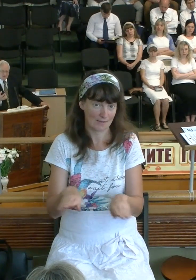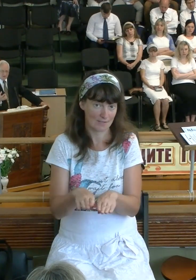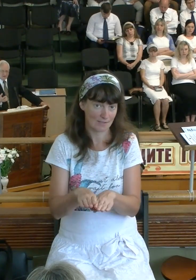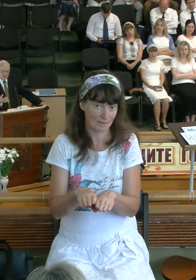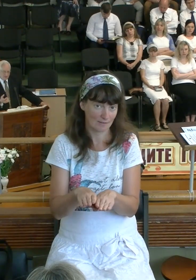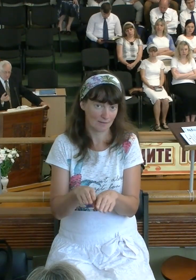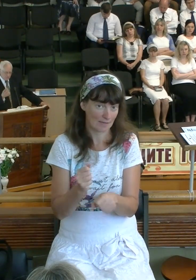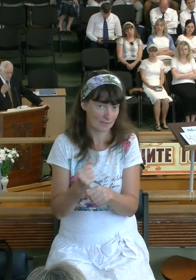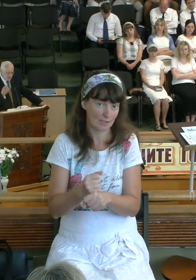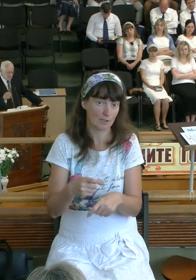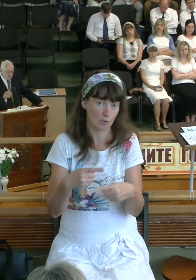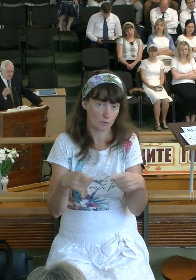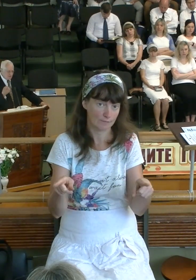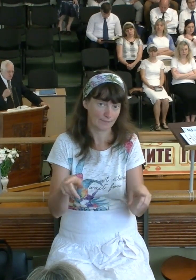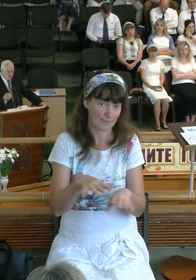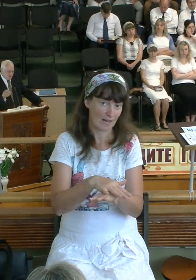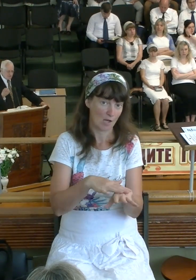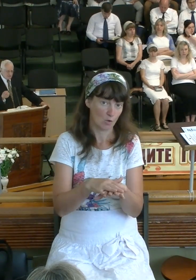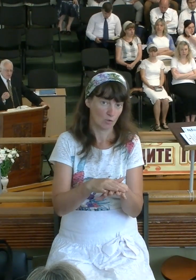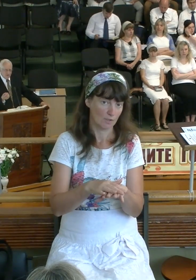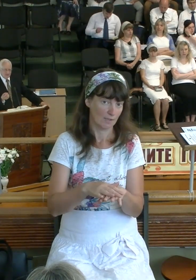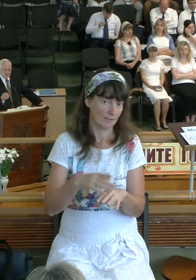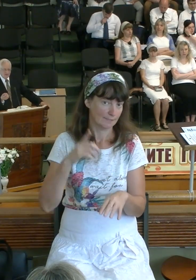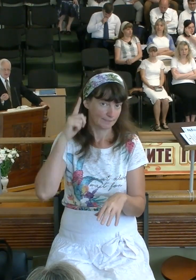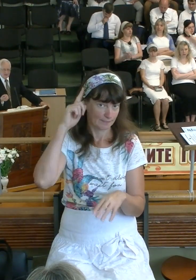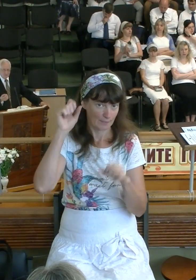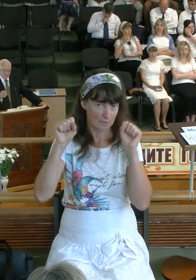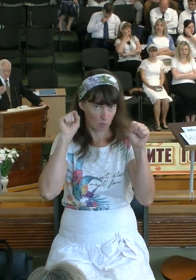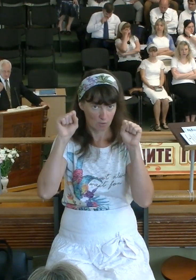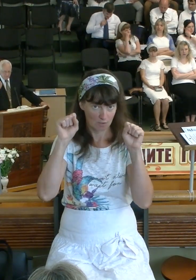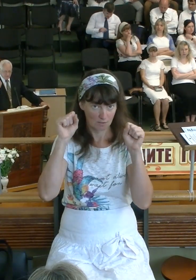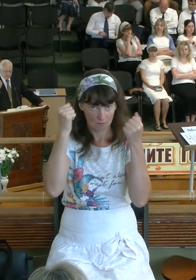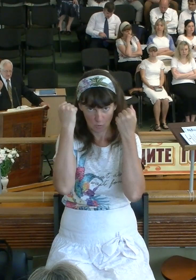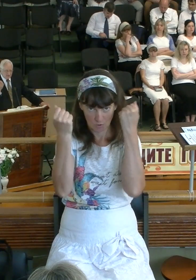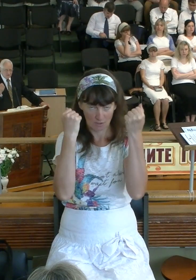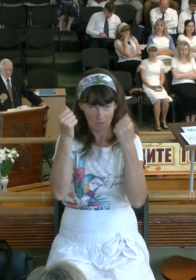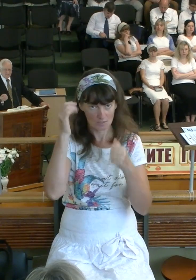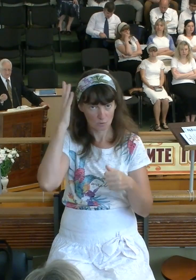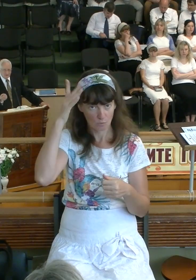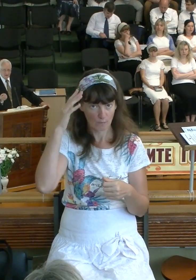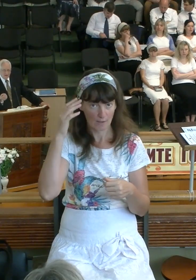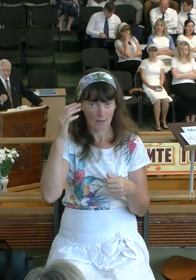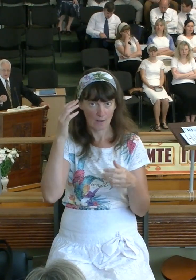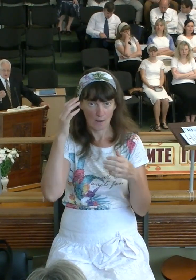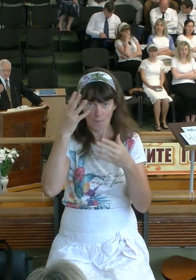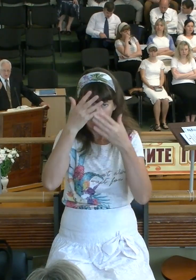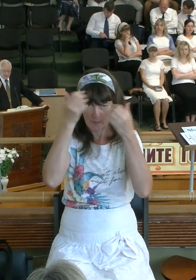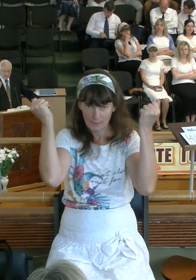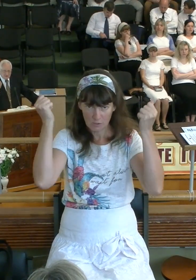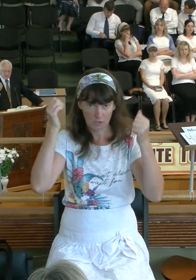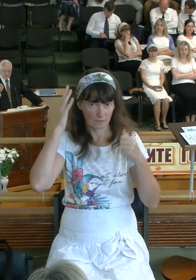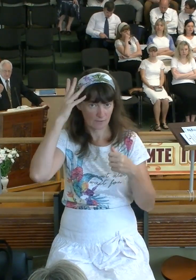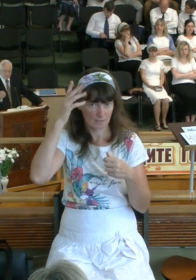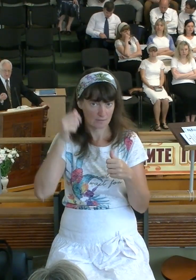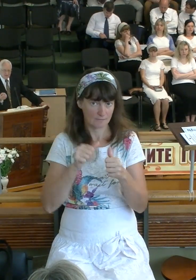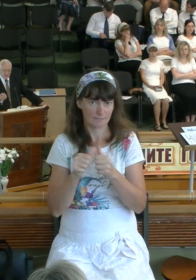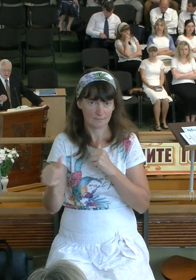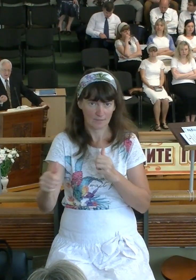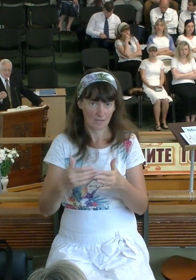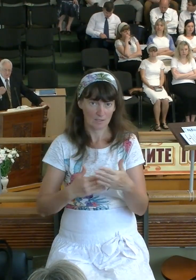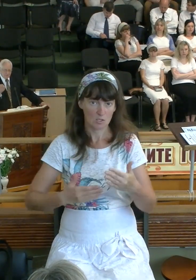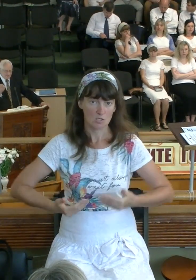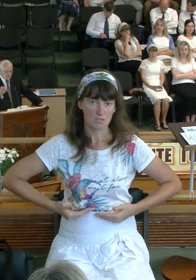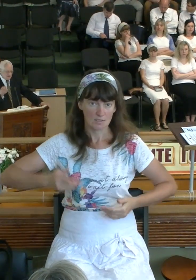прочие народы по суетности ума своего, будучи помрачены в разуме, отчуждены от жизни